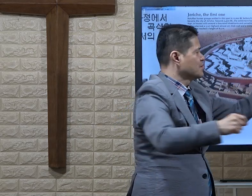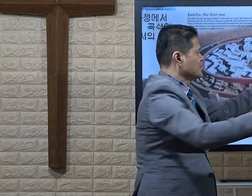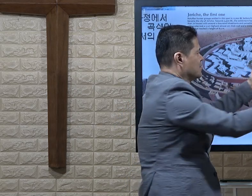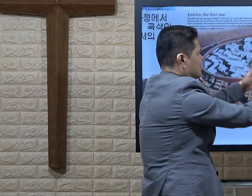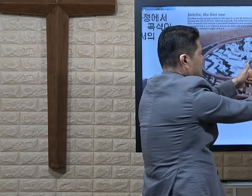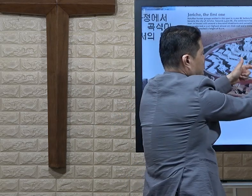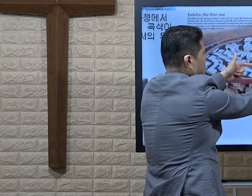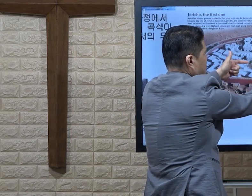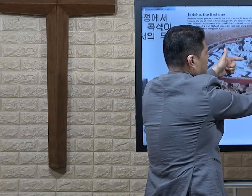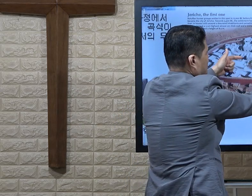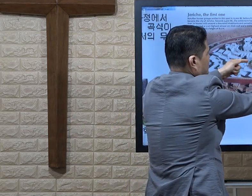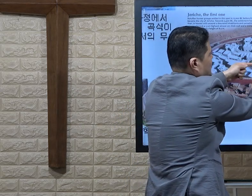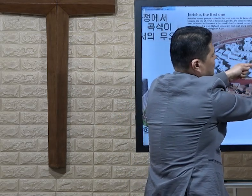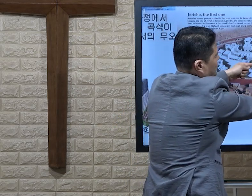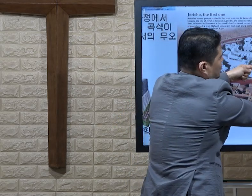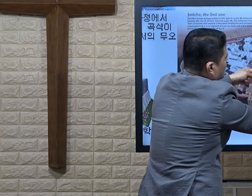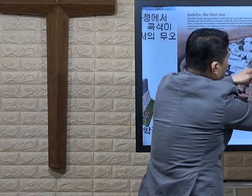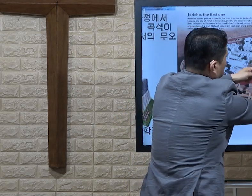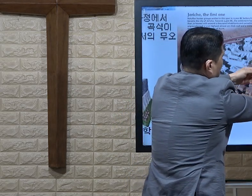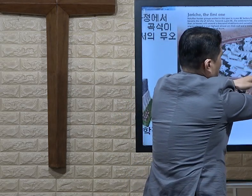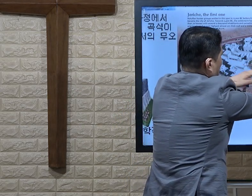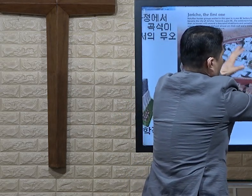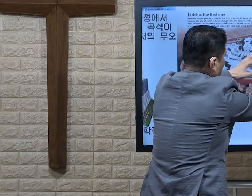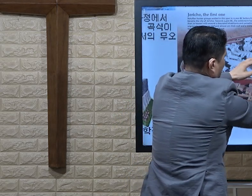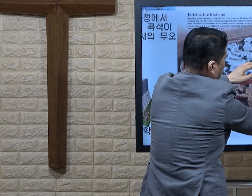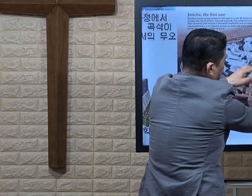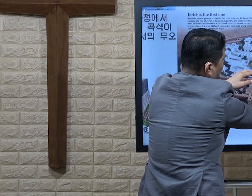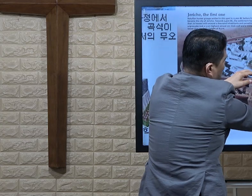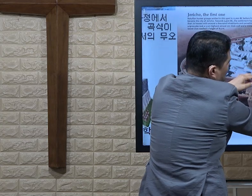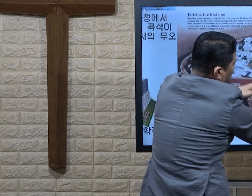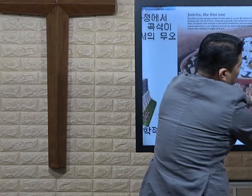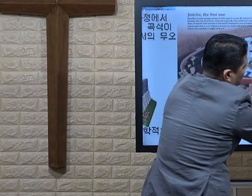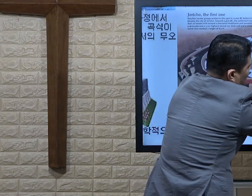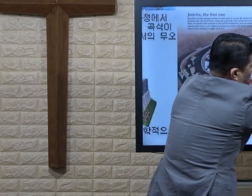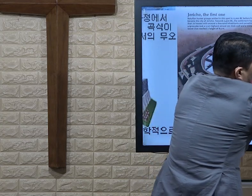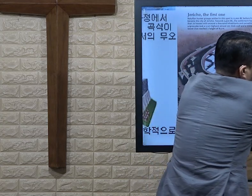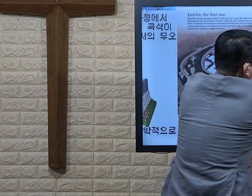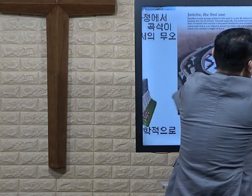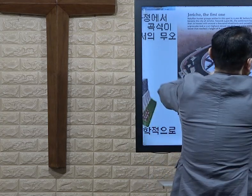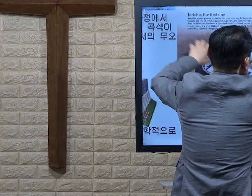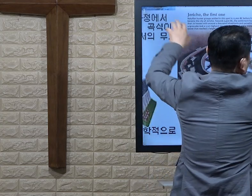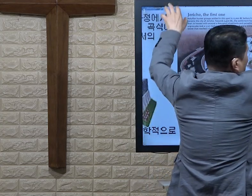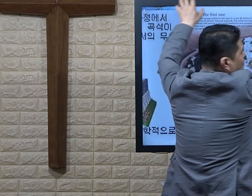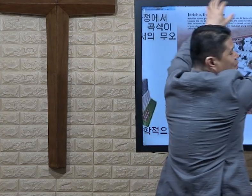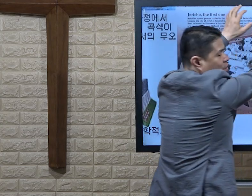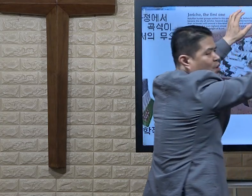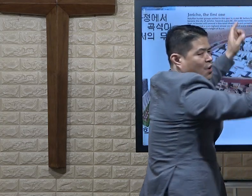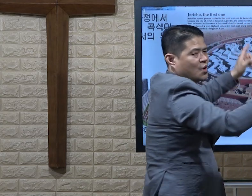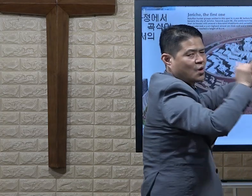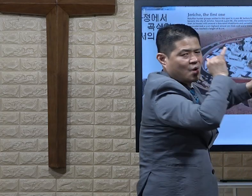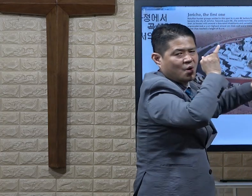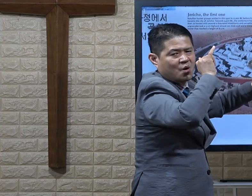430년의 끝에 이 60만 명이 이 성에 모여서 각각에 모여서 살았던